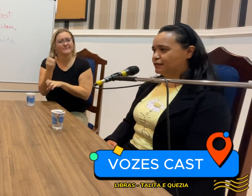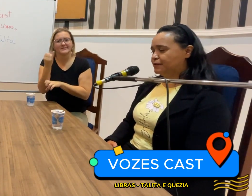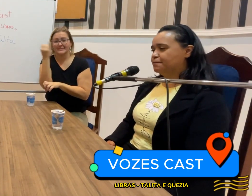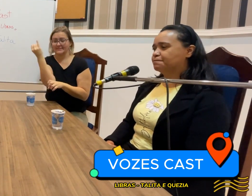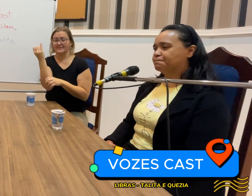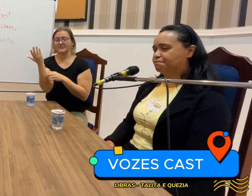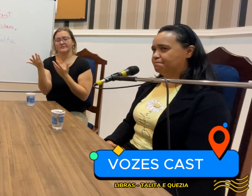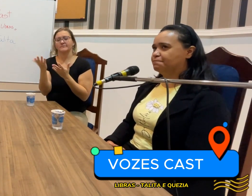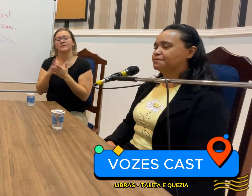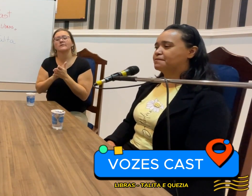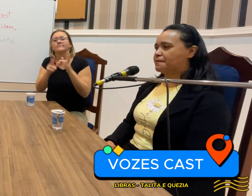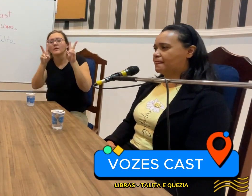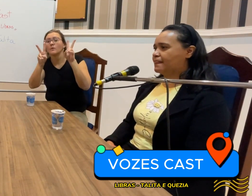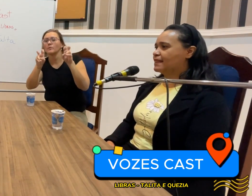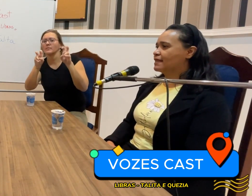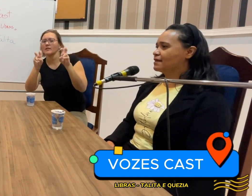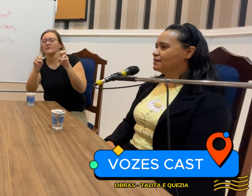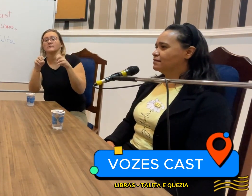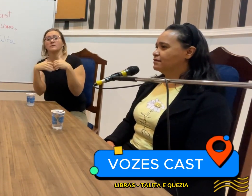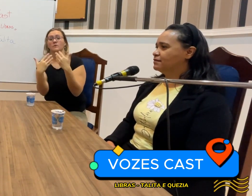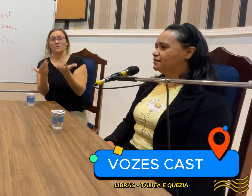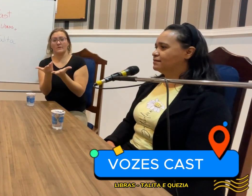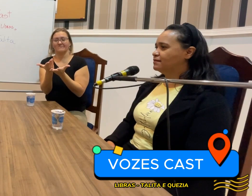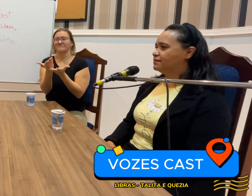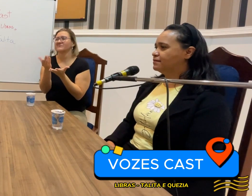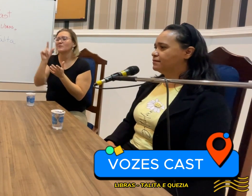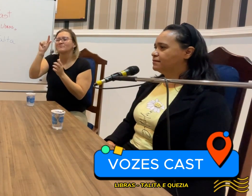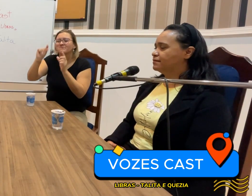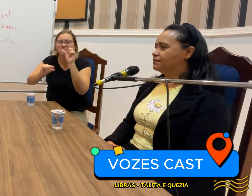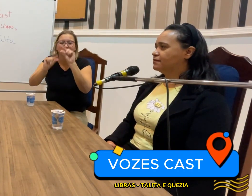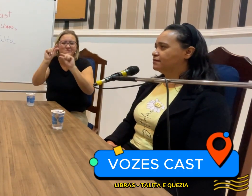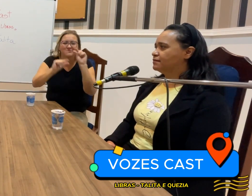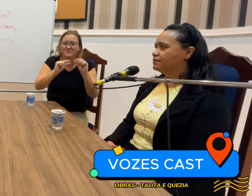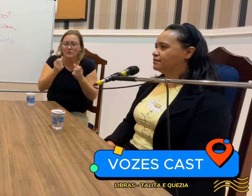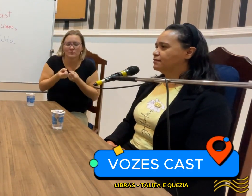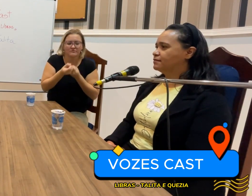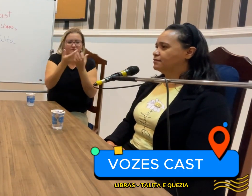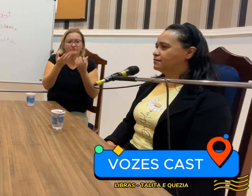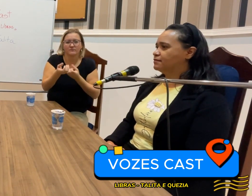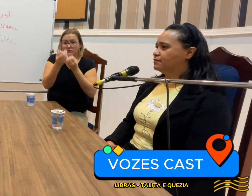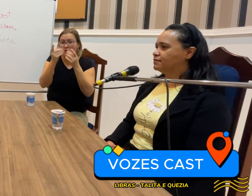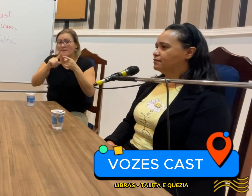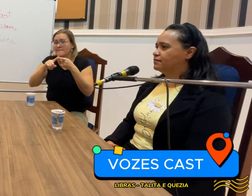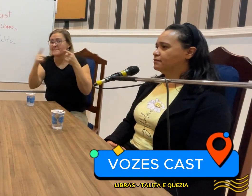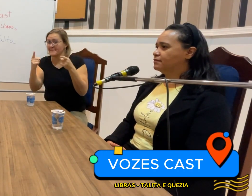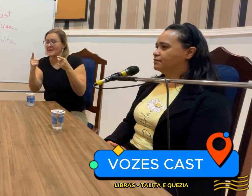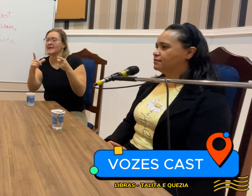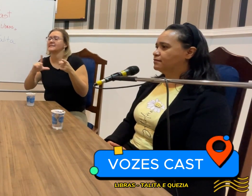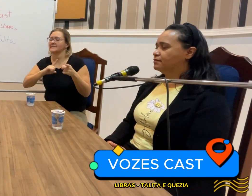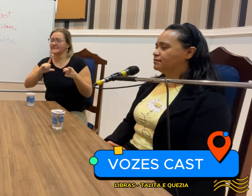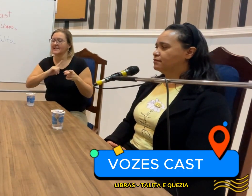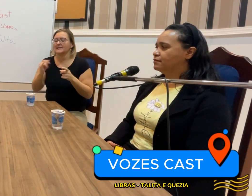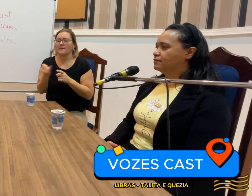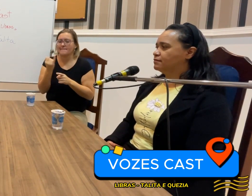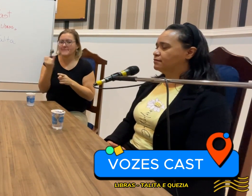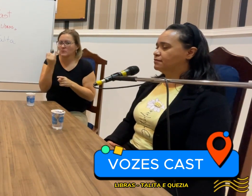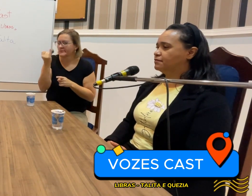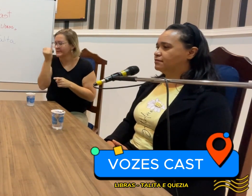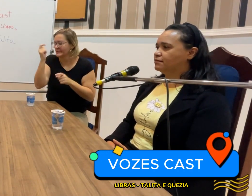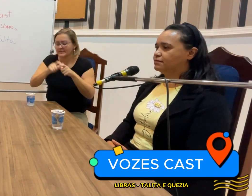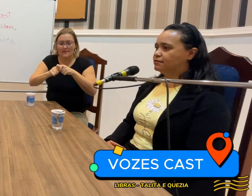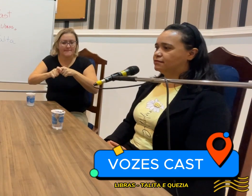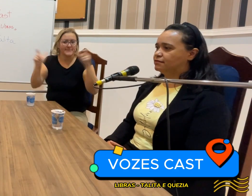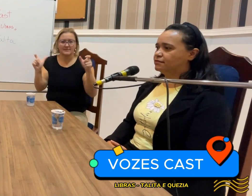um tema que é pouco falado, mas tem uma relevância muito